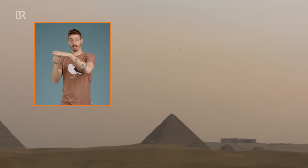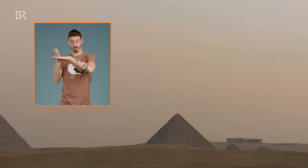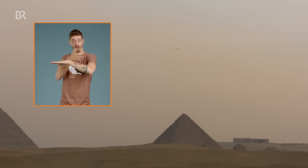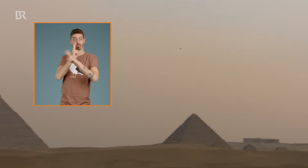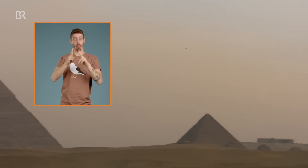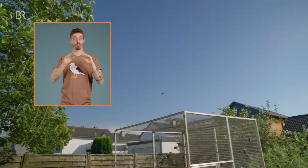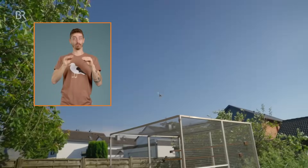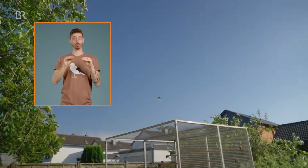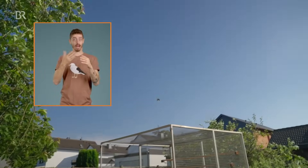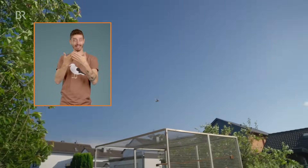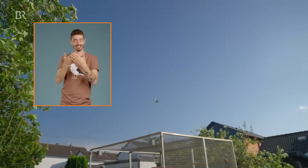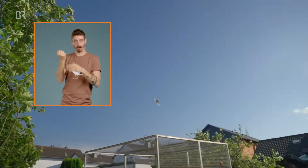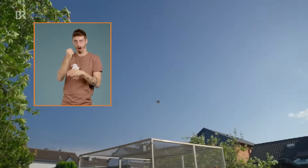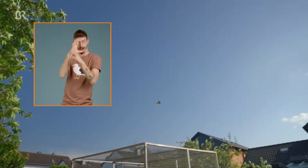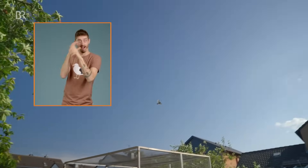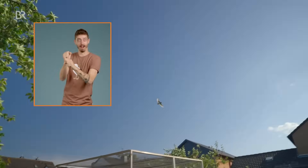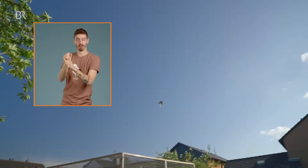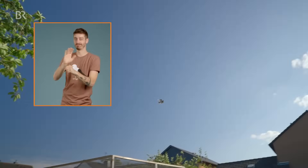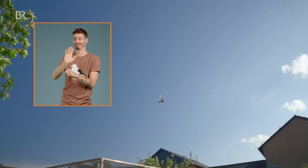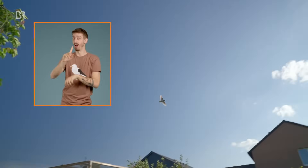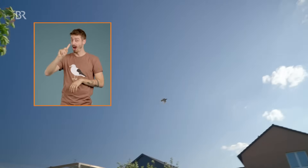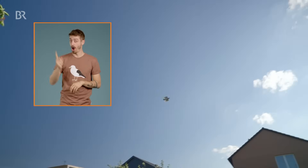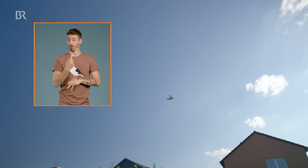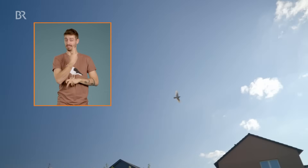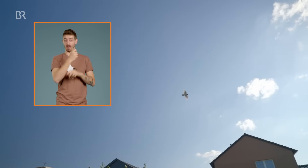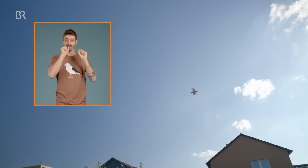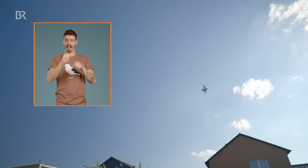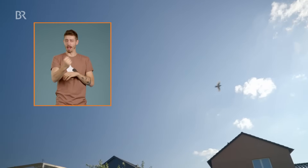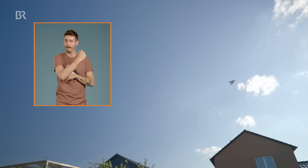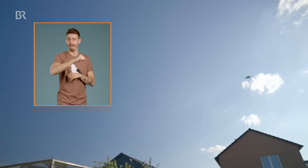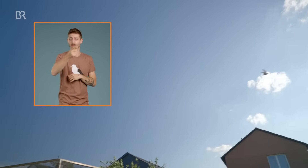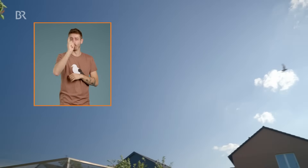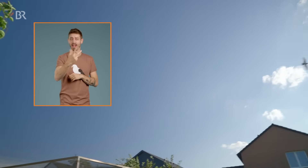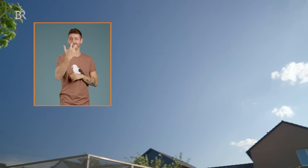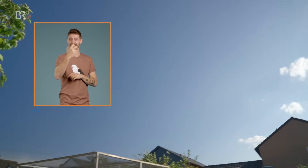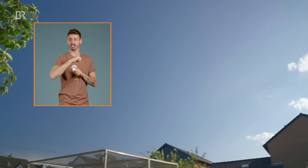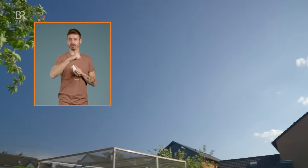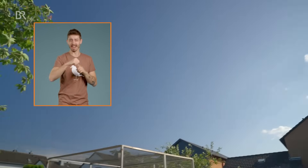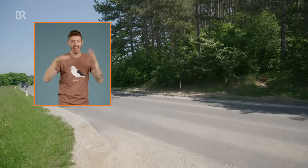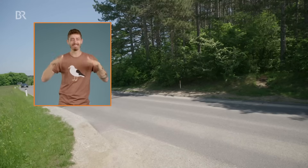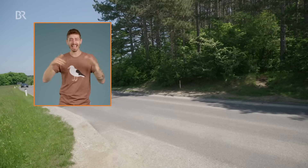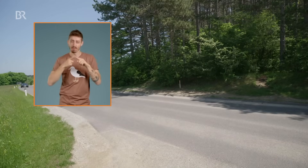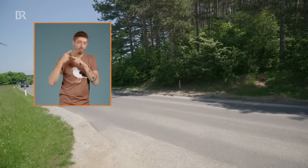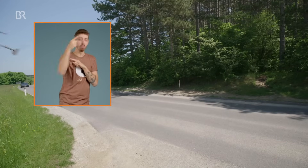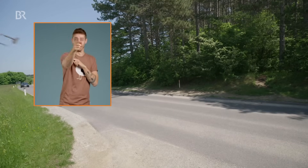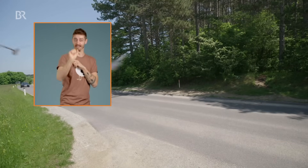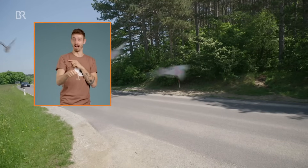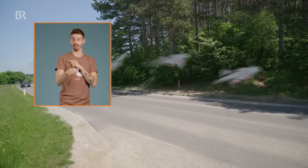Informationen zu verschicken. Aber sie sind wegen ihrer besonderen Fähigkeiten immer noch faszinierend. Sie können bis zu 130 km/h schnell